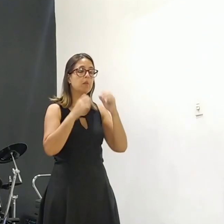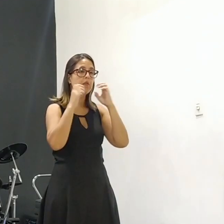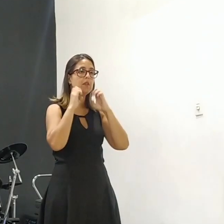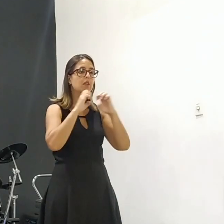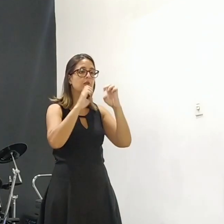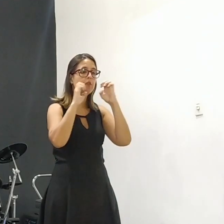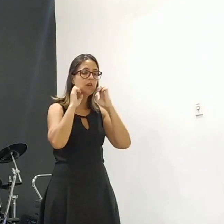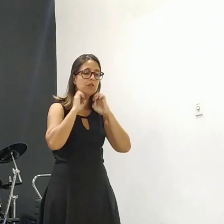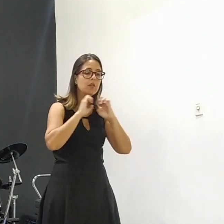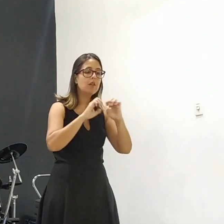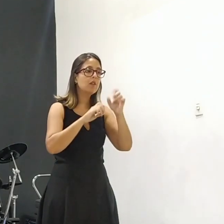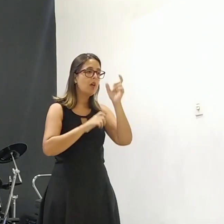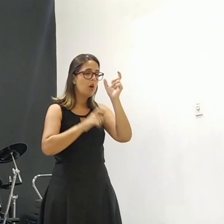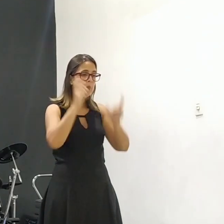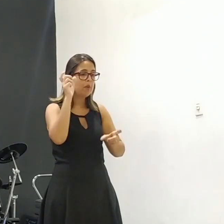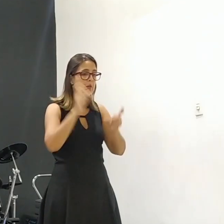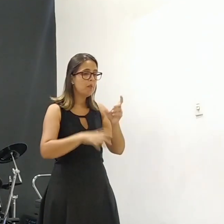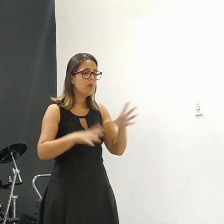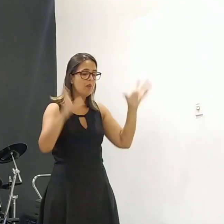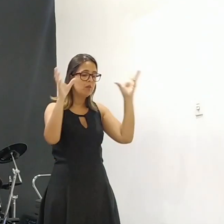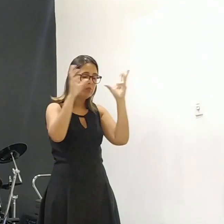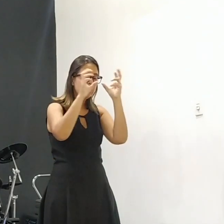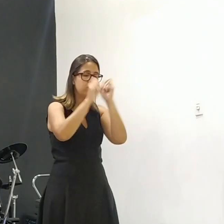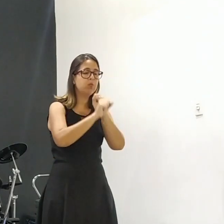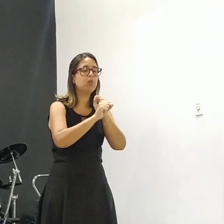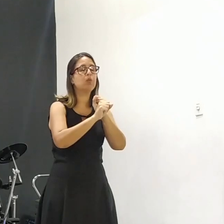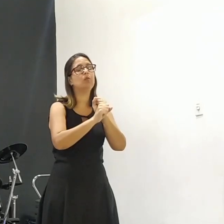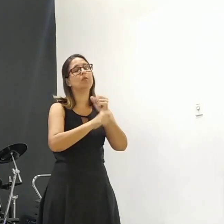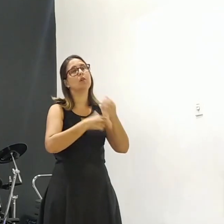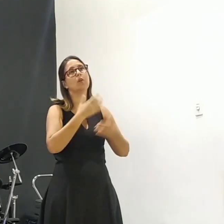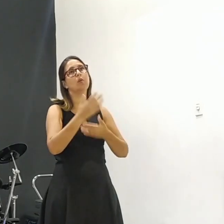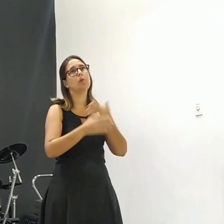trevas, carregar a vida para aqueles que estão mortos.